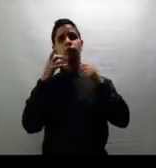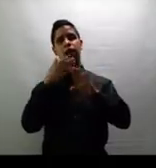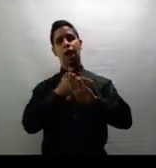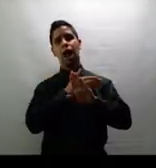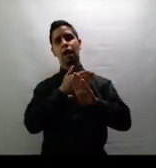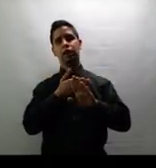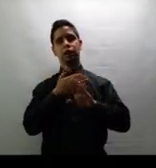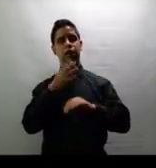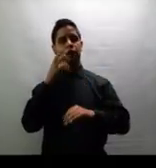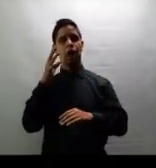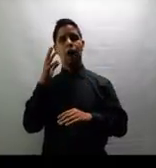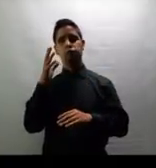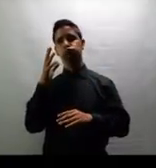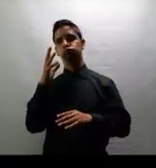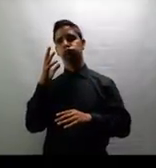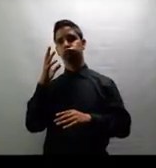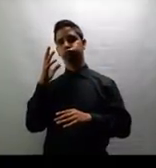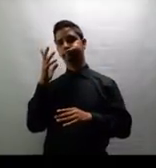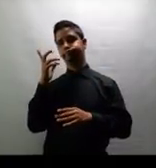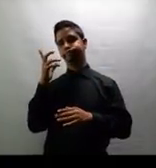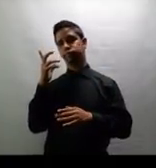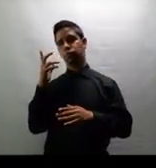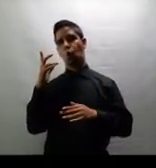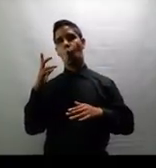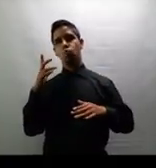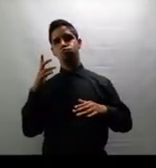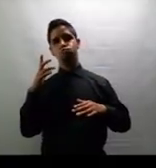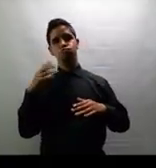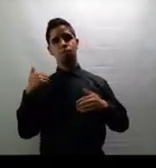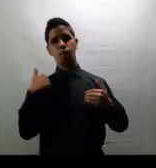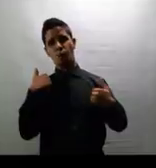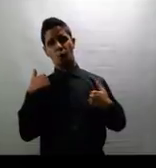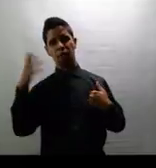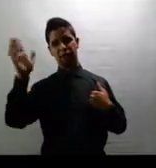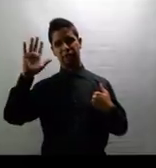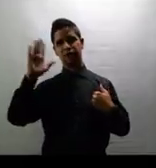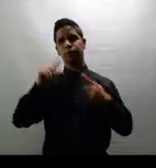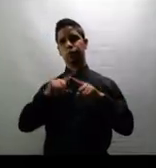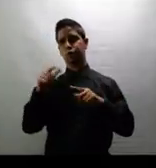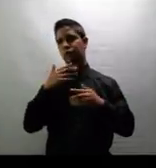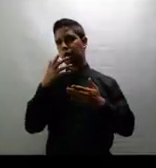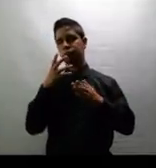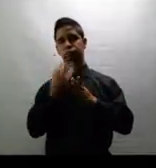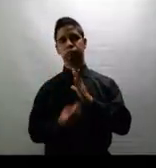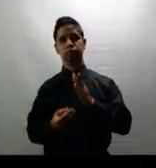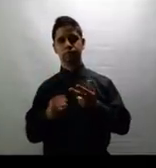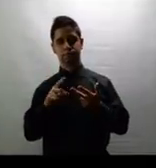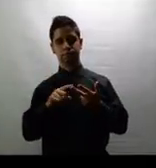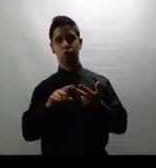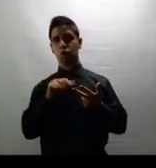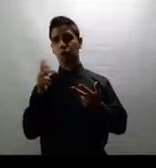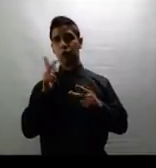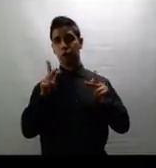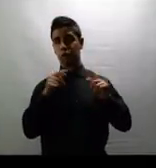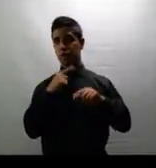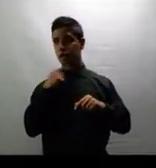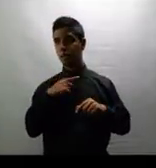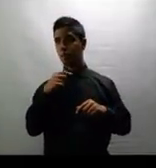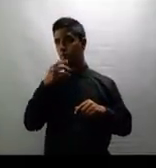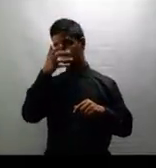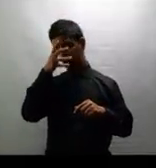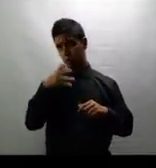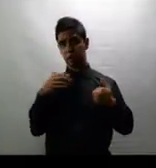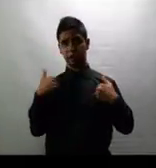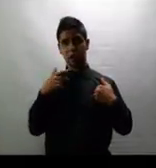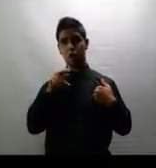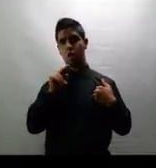como no tengo idea pero otros dicen que en algunas universidades los chicos que tenían novia se